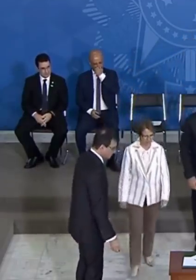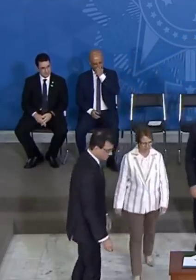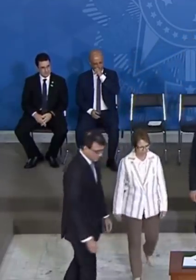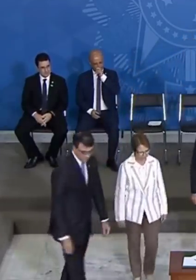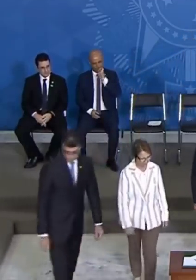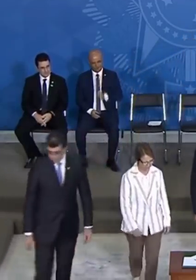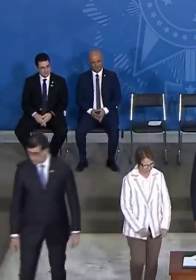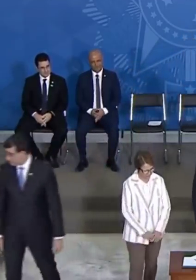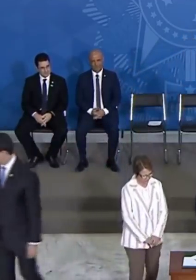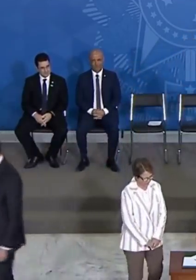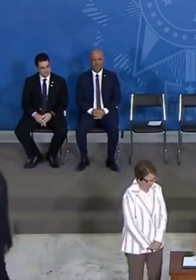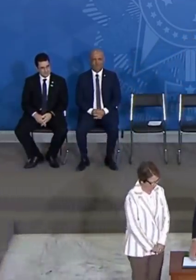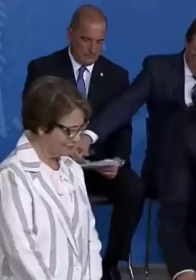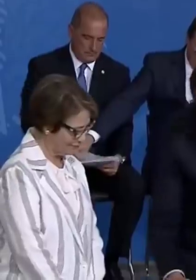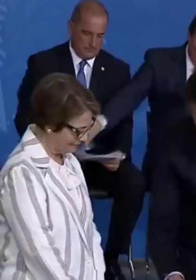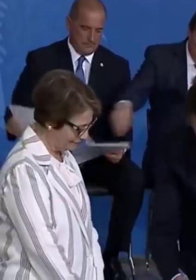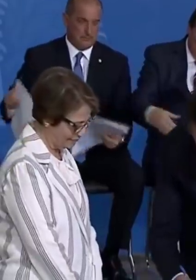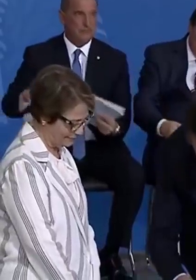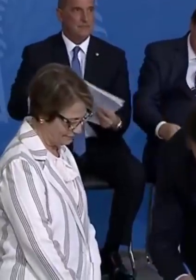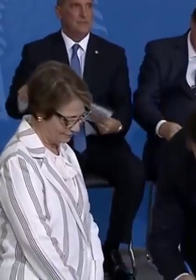União. A Lei nº